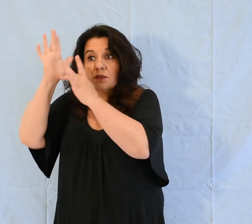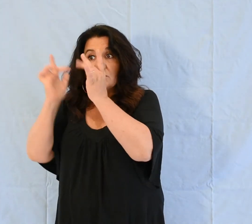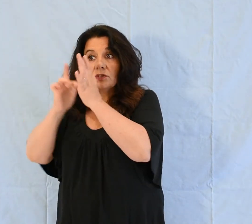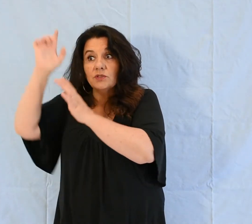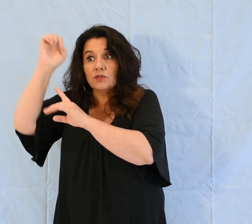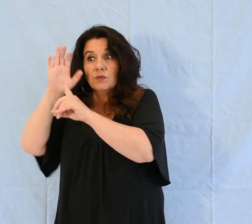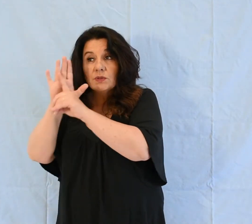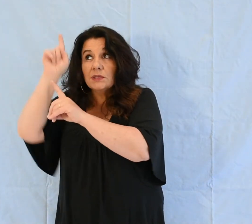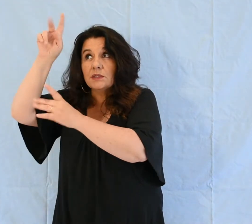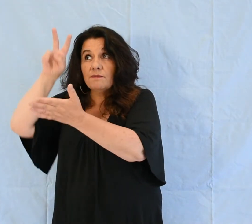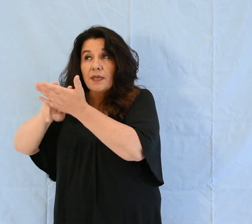Jésus.